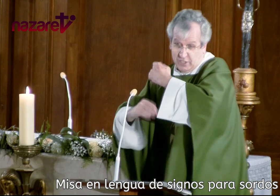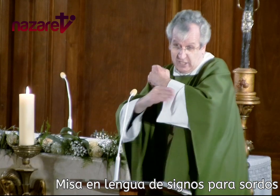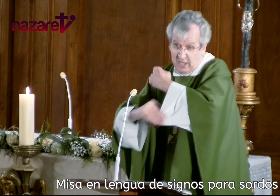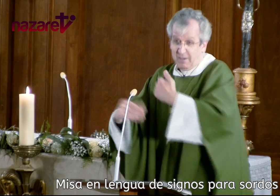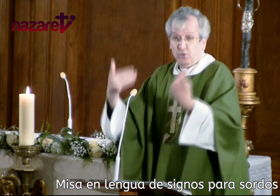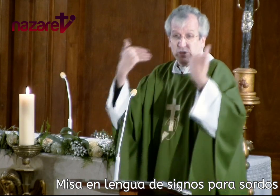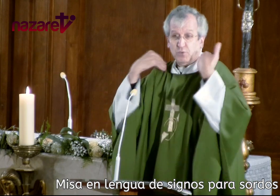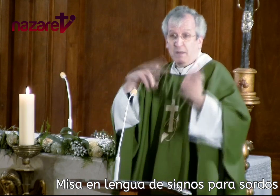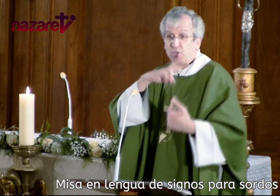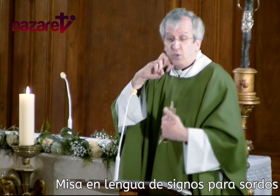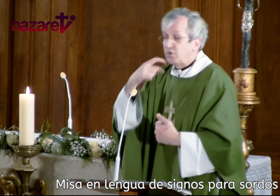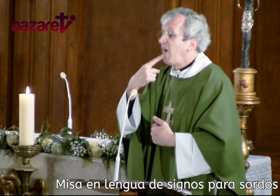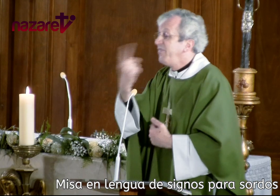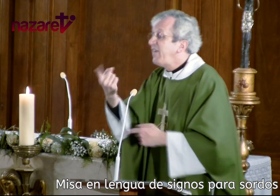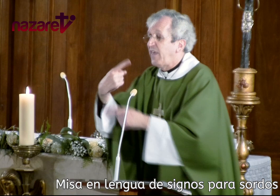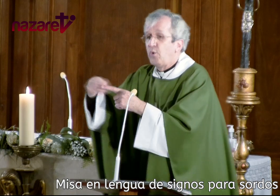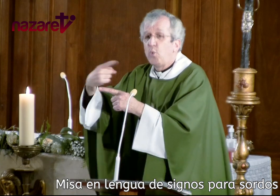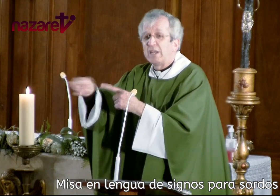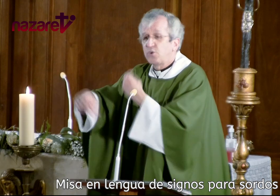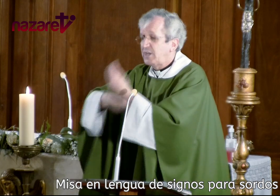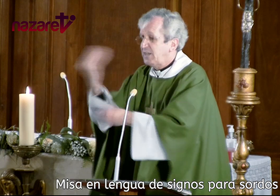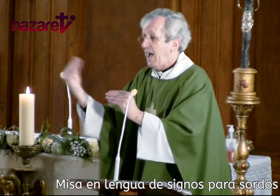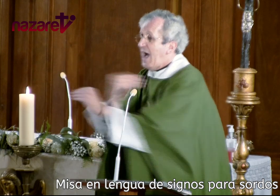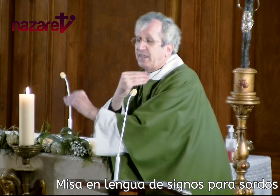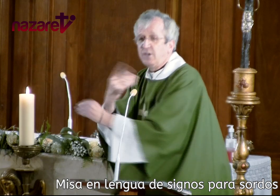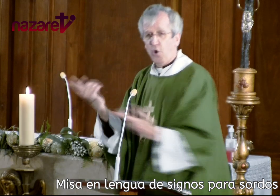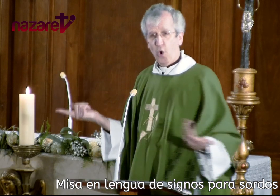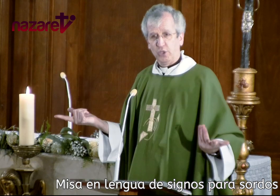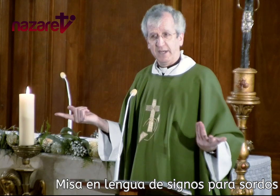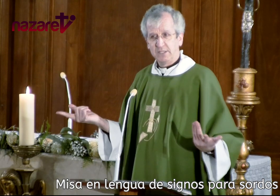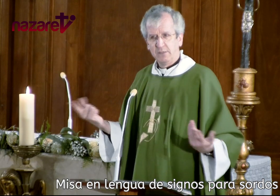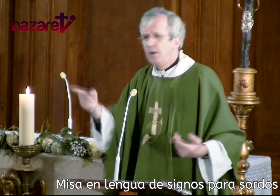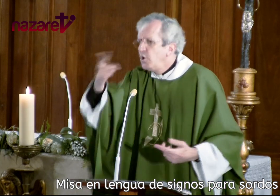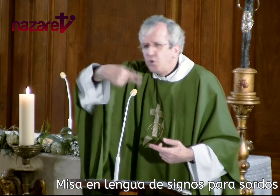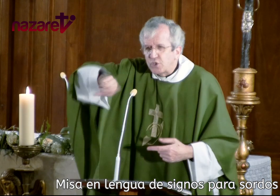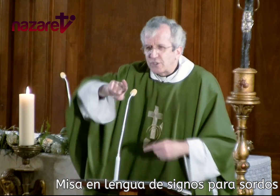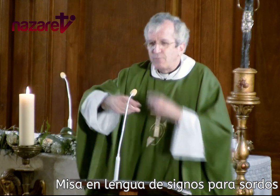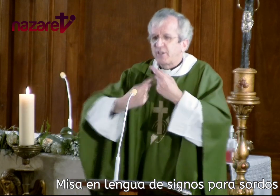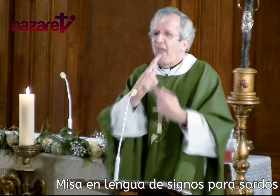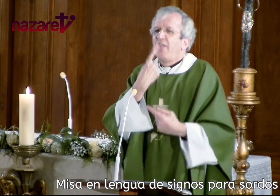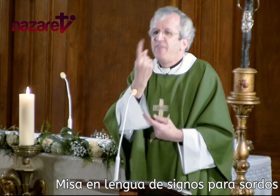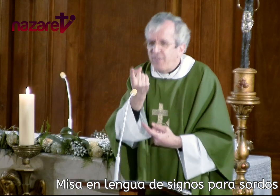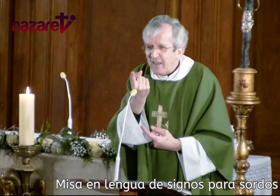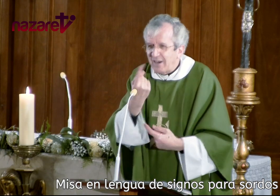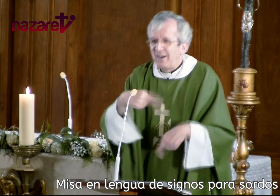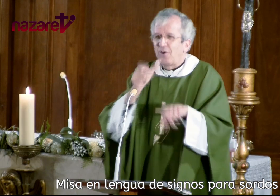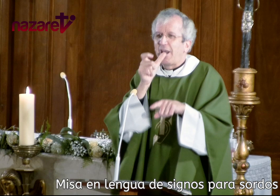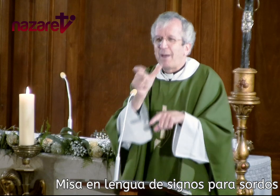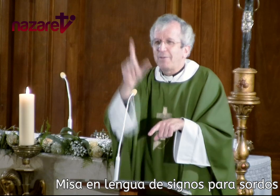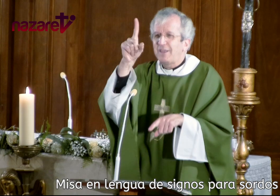escribas los responsables judíos dicen unas cosas hacen otras nosotros tenemos que decir lo que la palabra de